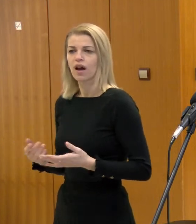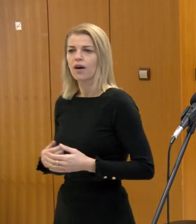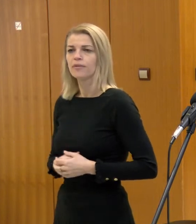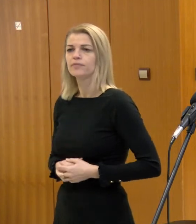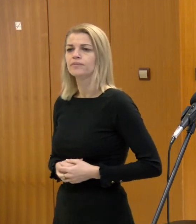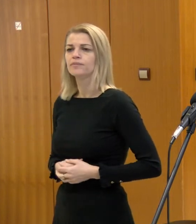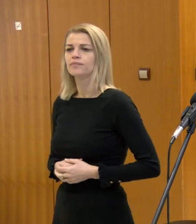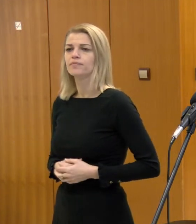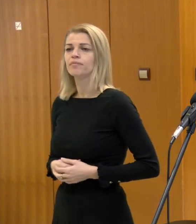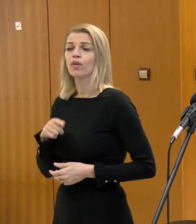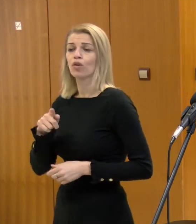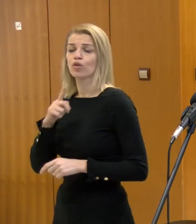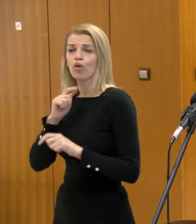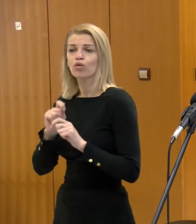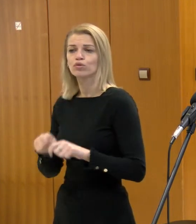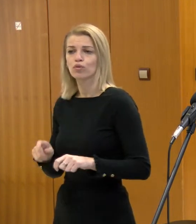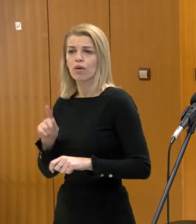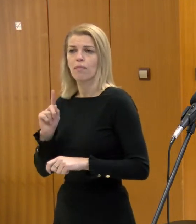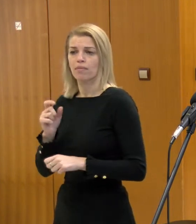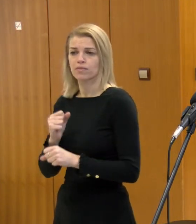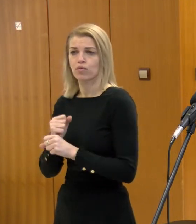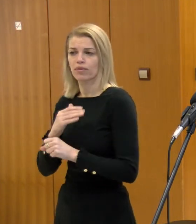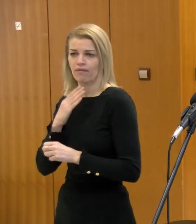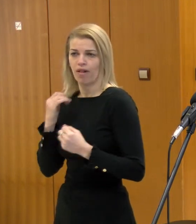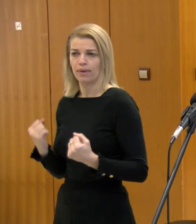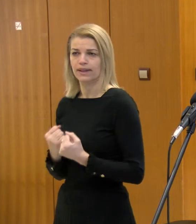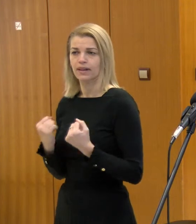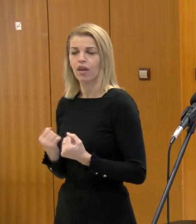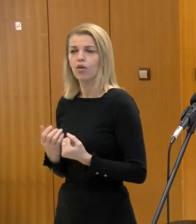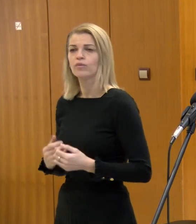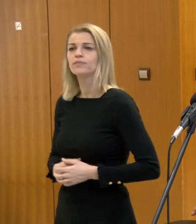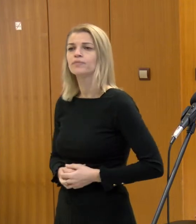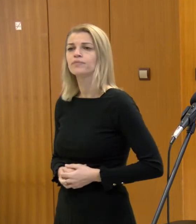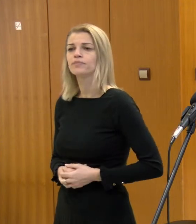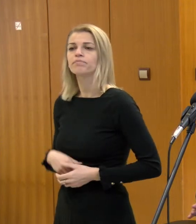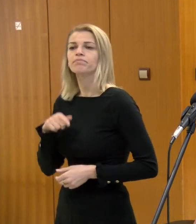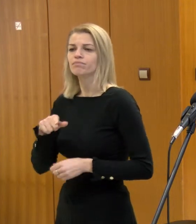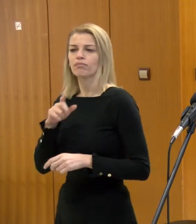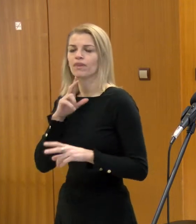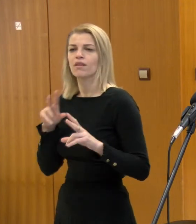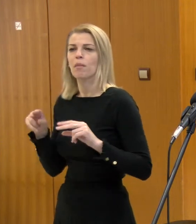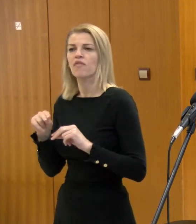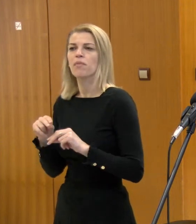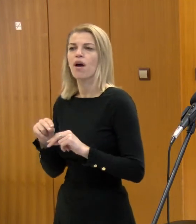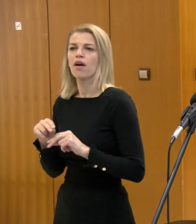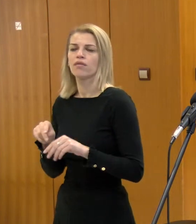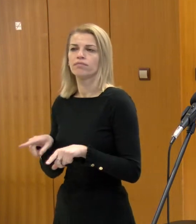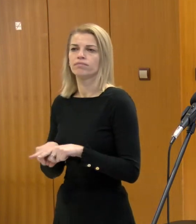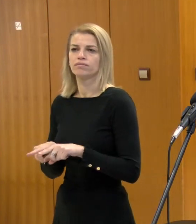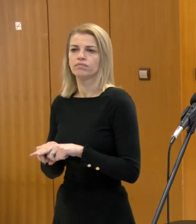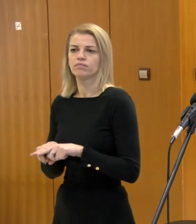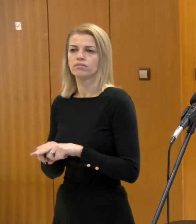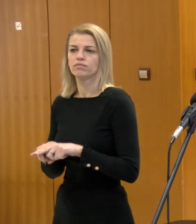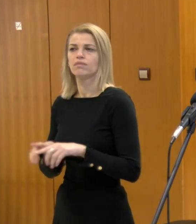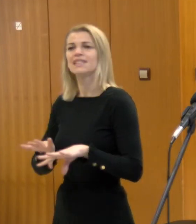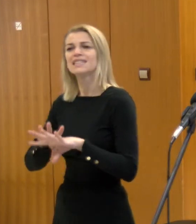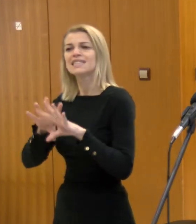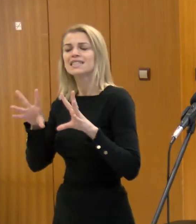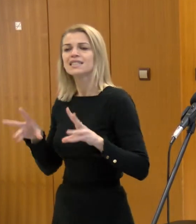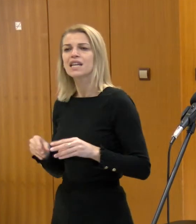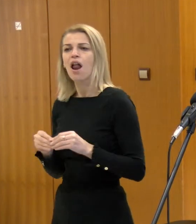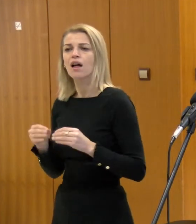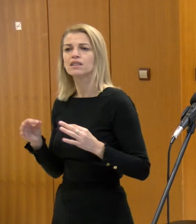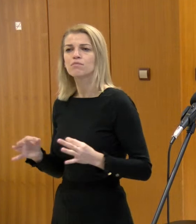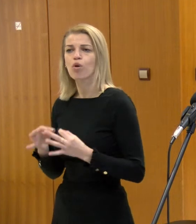že to rozhodnutie by sme mali urobiť veľmi rýchlo. Tam sa nebavíme možno o celej